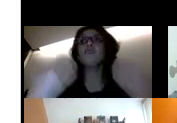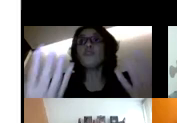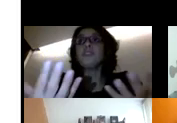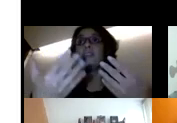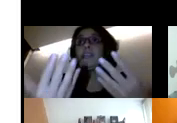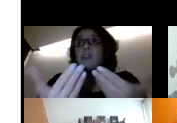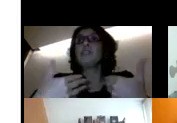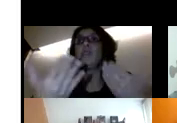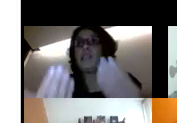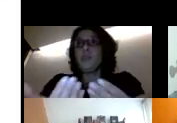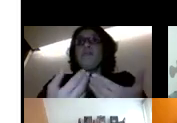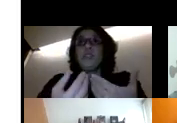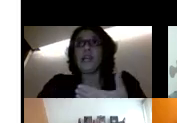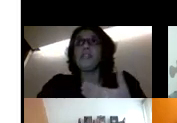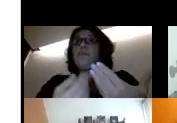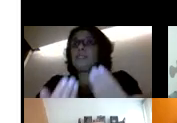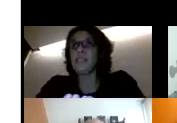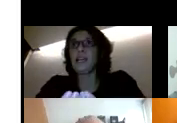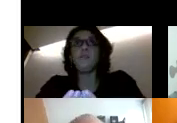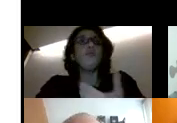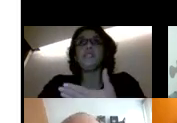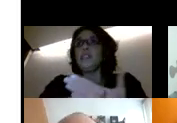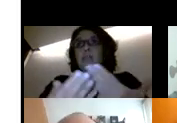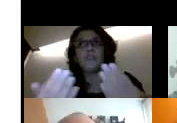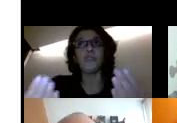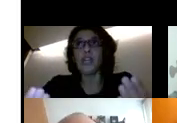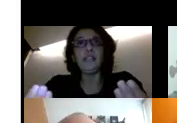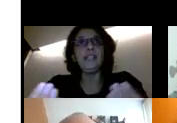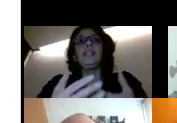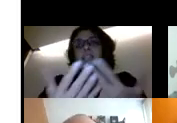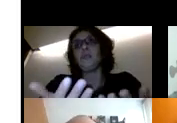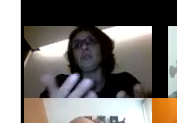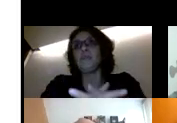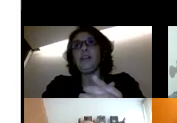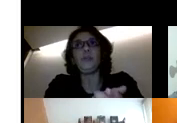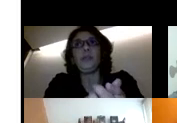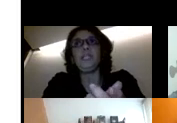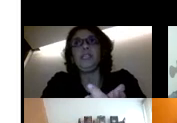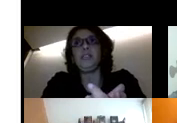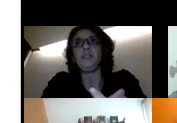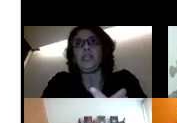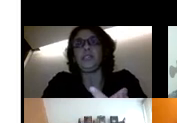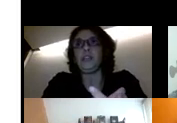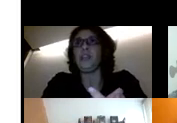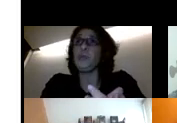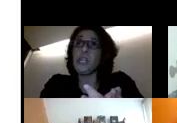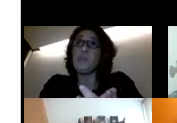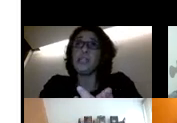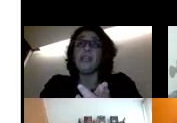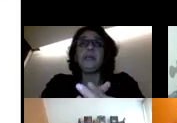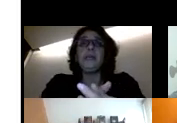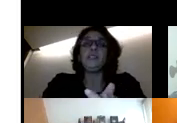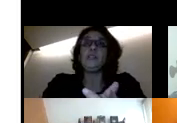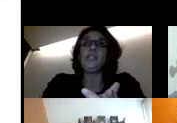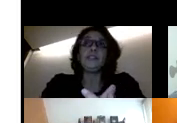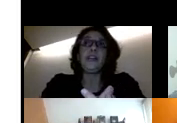reconocer entonces que la lengua es una lengua visual y espacial multidimensional, y que este programa nos permitía entonces hacerlo. Es un programa